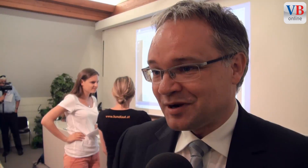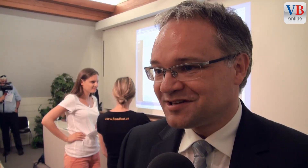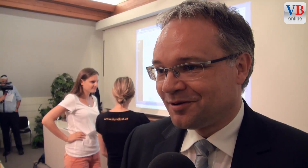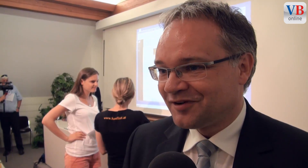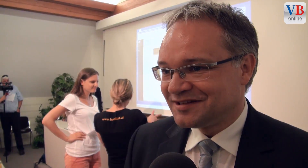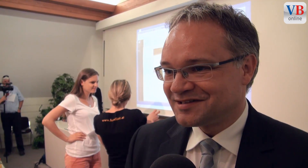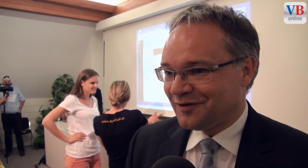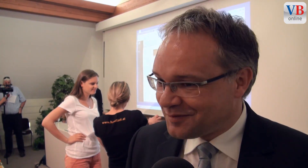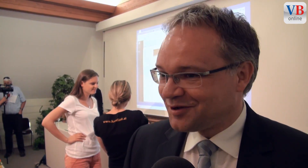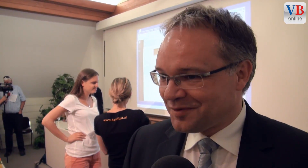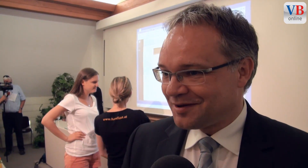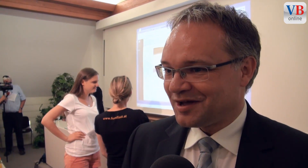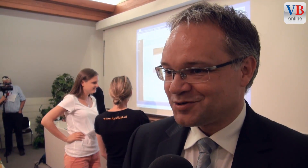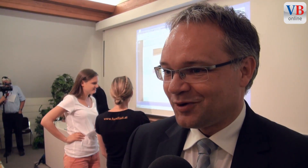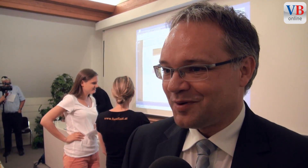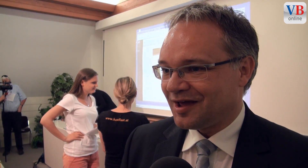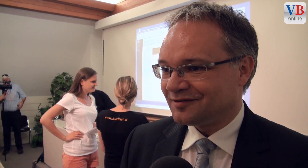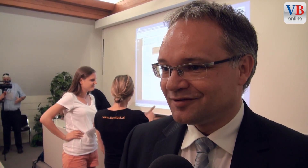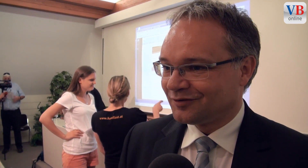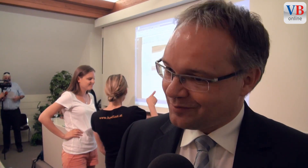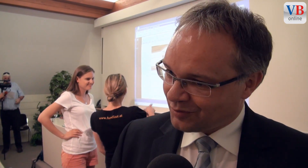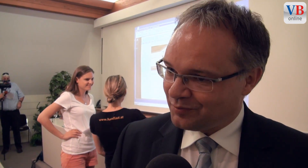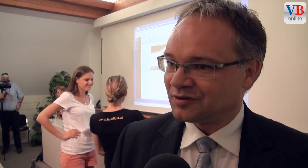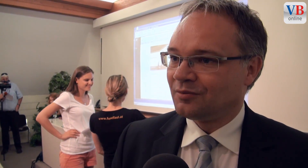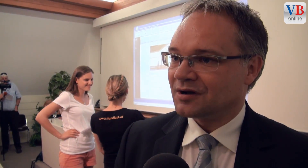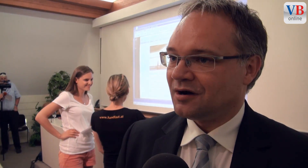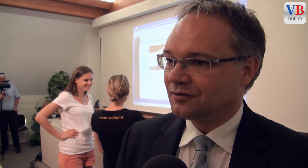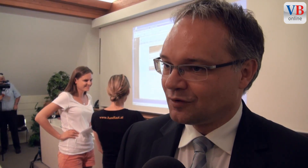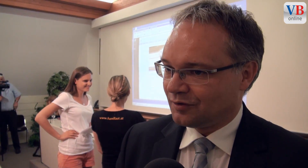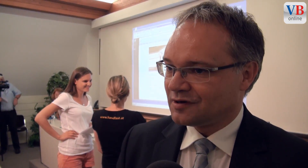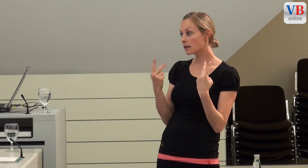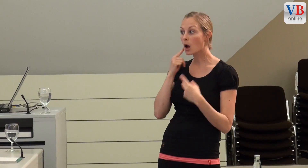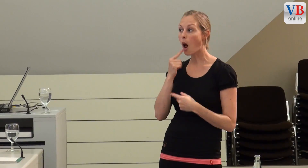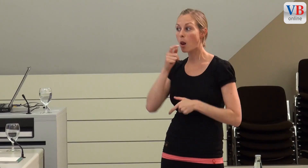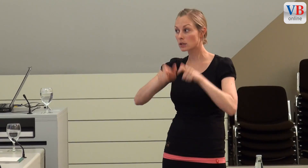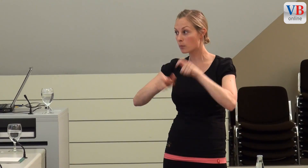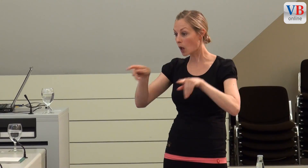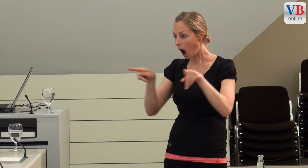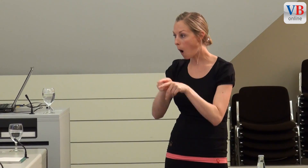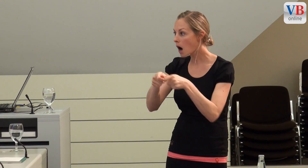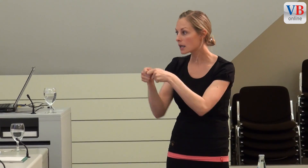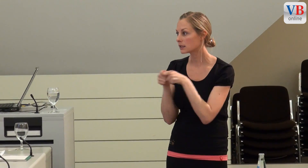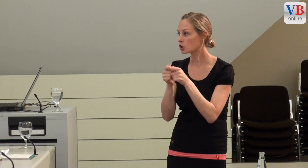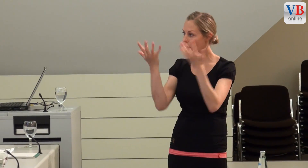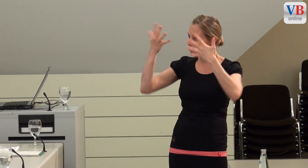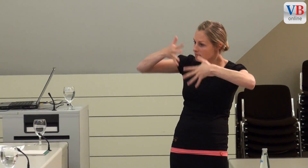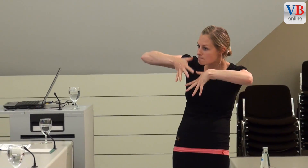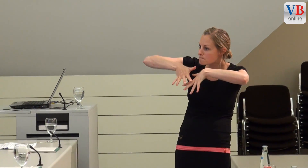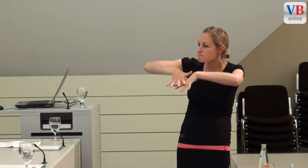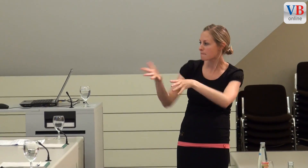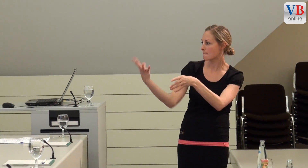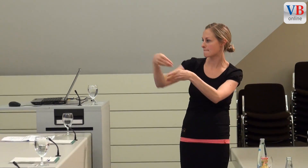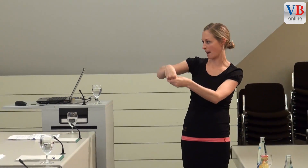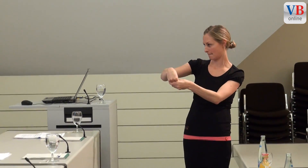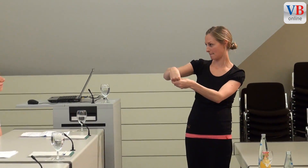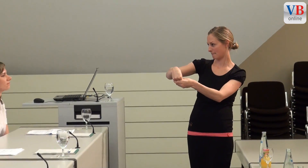Pressekonferenz, weil wir uns ja auch mit Gebärdensprache begleitet haben, weil wir auch ein paar Damen hatten, die gehörlos war, die Auskunft gegeben hat. Und es war